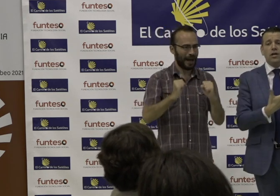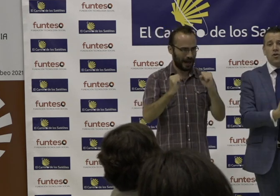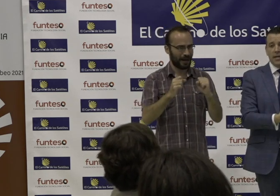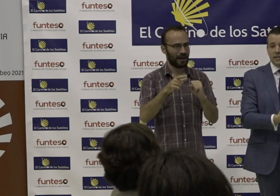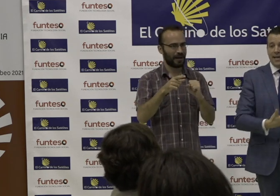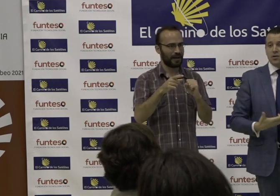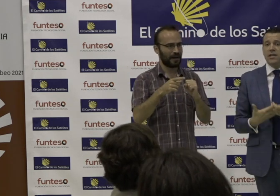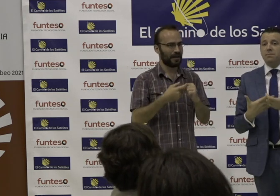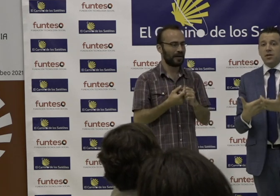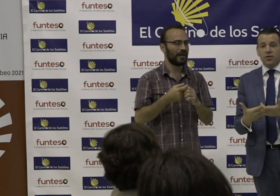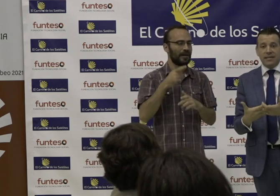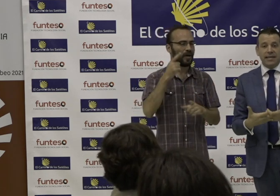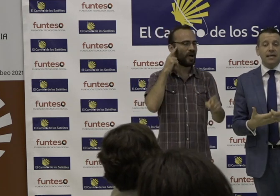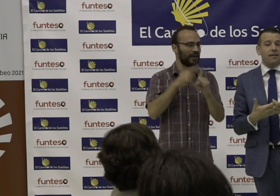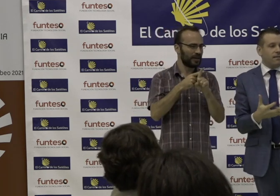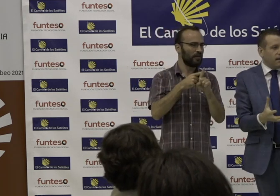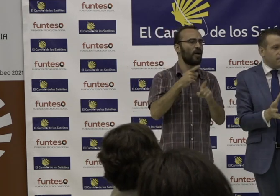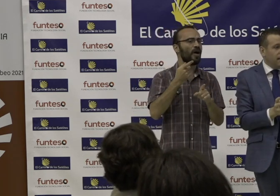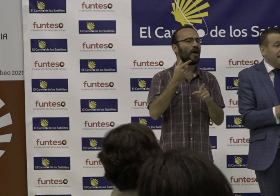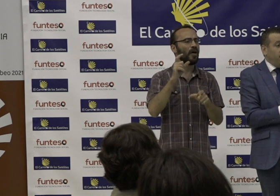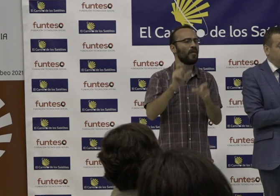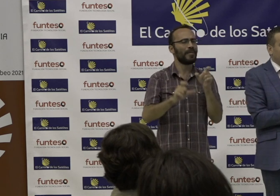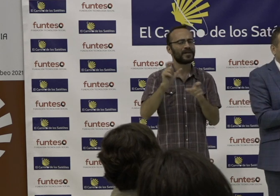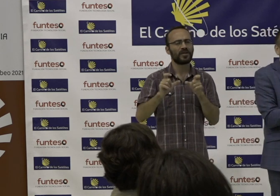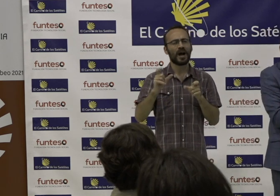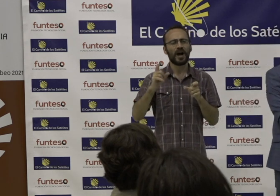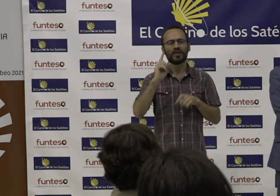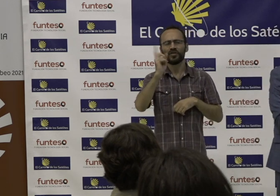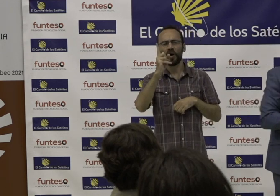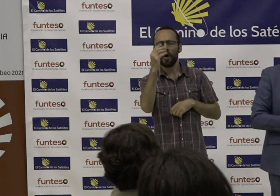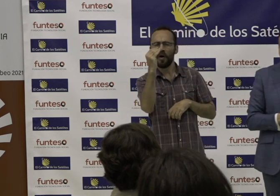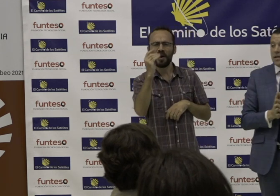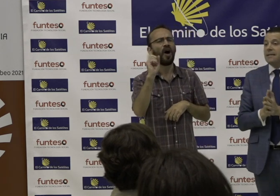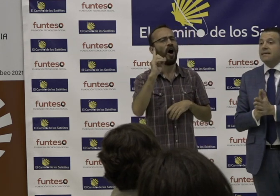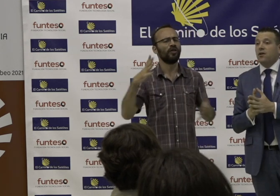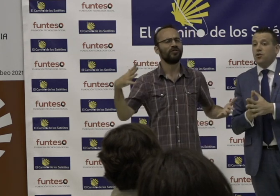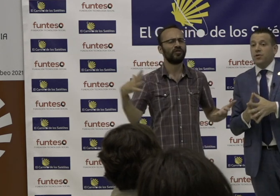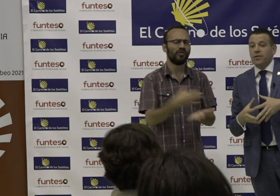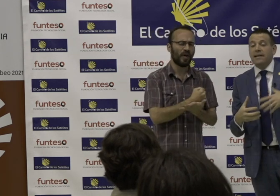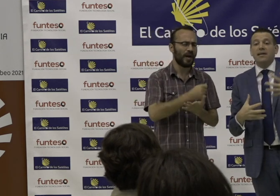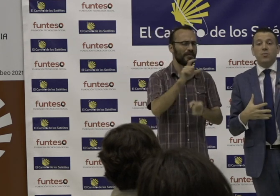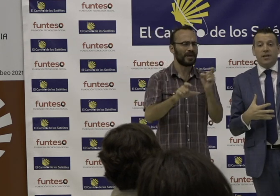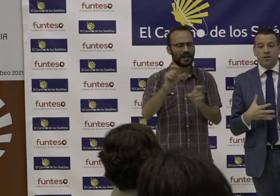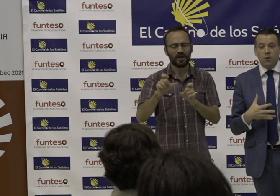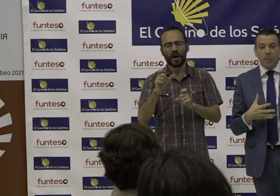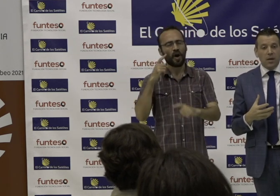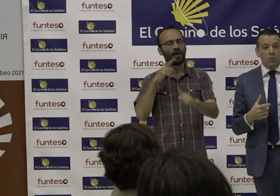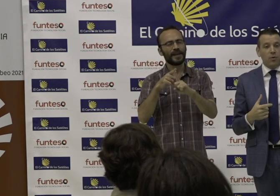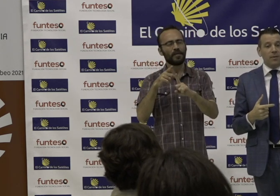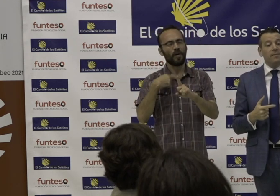no solo a jóvenes, a todas personas que quieren acentrarse y quedar cerca de lo que es el desarrollo personal y la